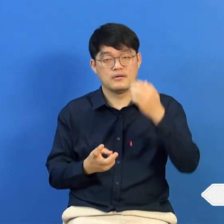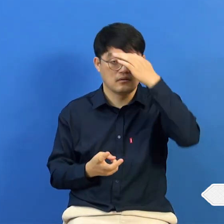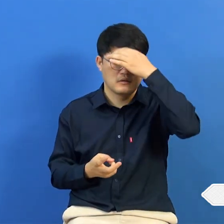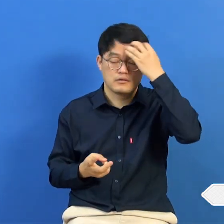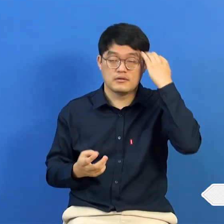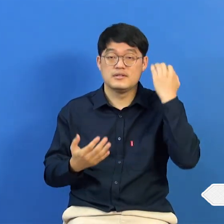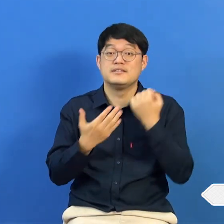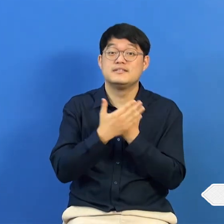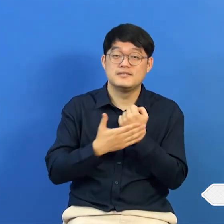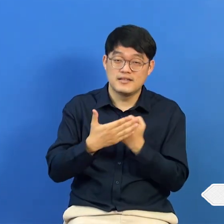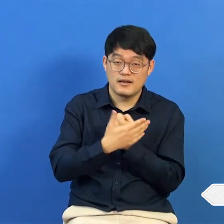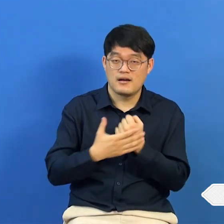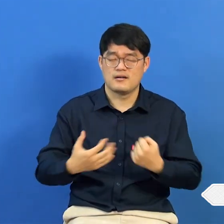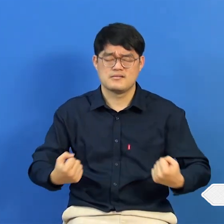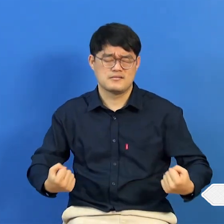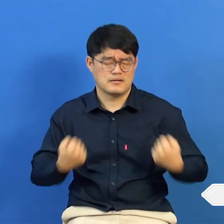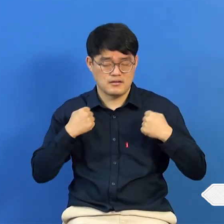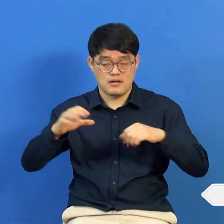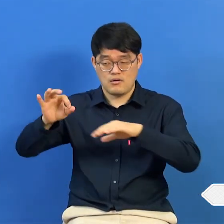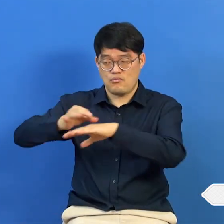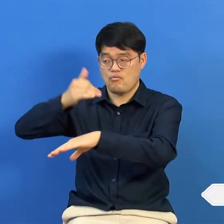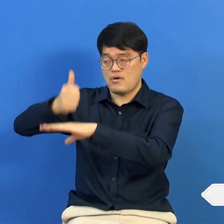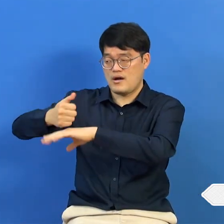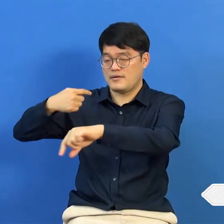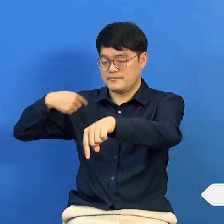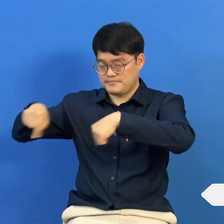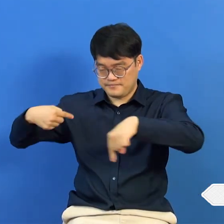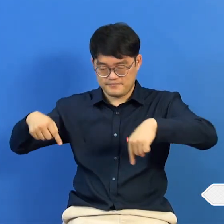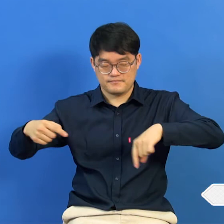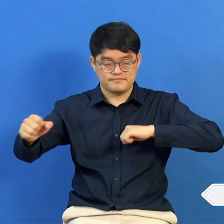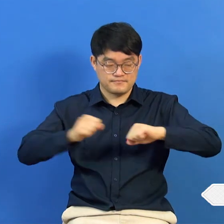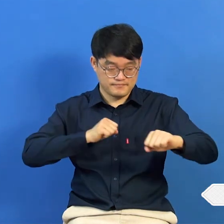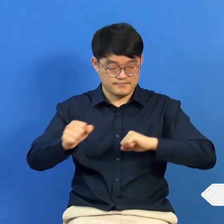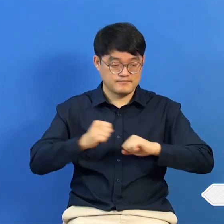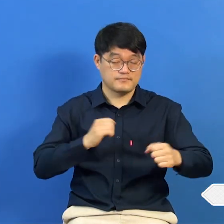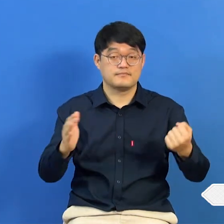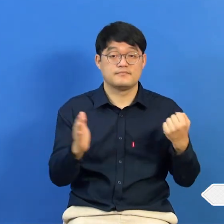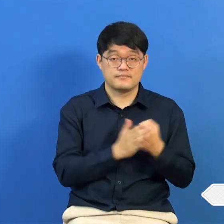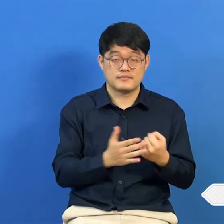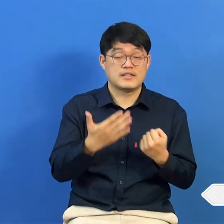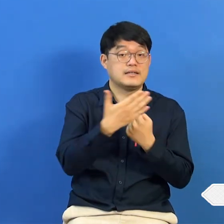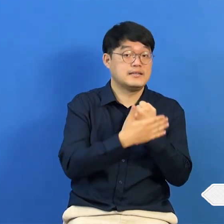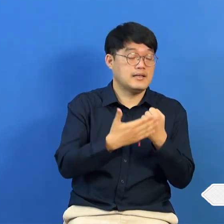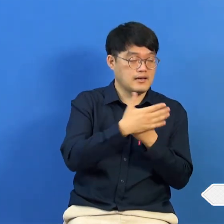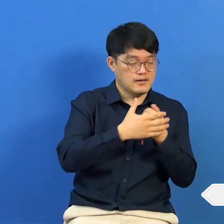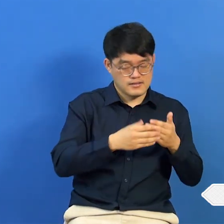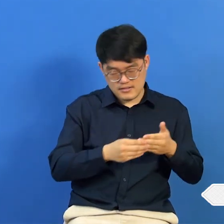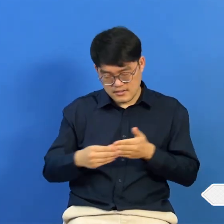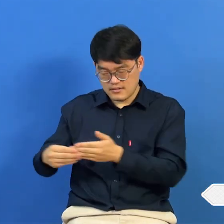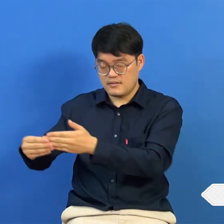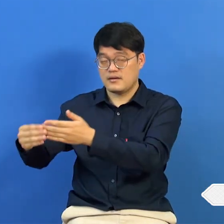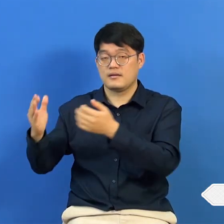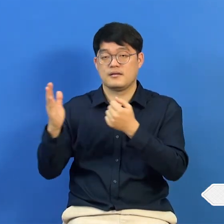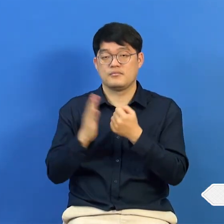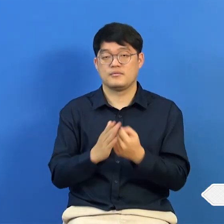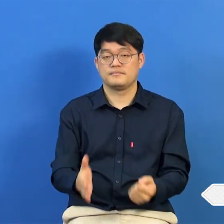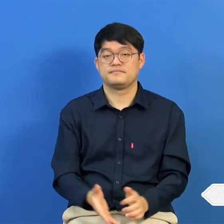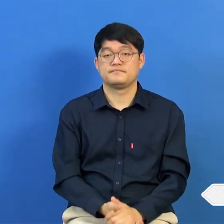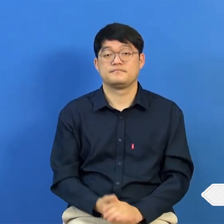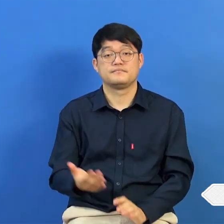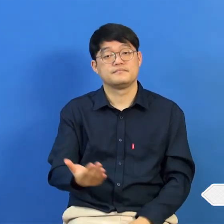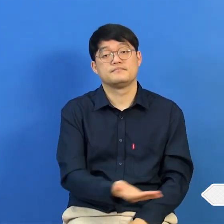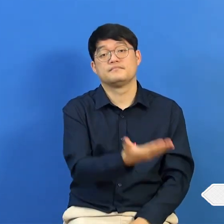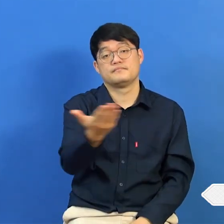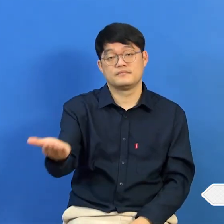은혜가 강력하게 왕노릇해서 역사하기 때문입니다. 은혜가 이끌어가기 때문입니다. 여러분,